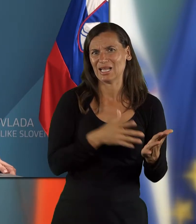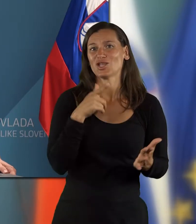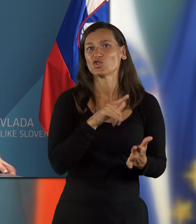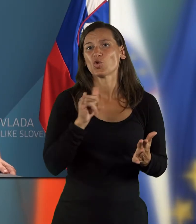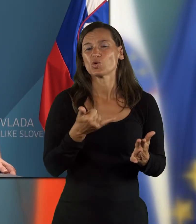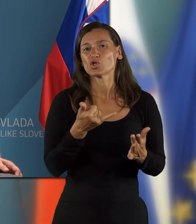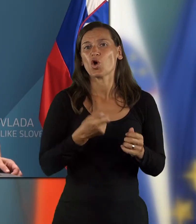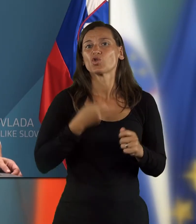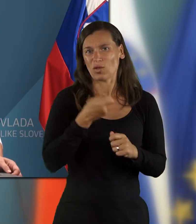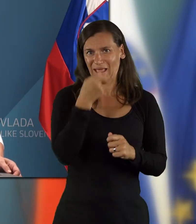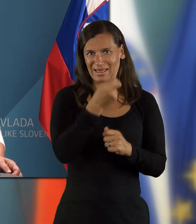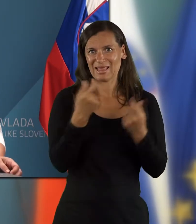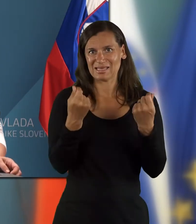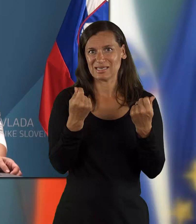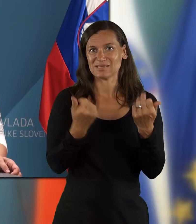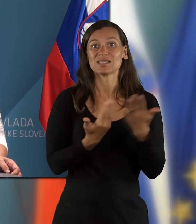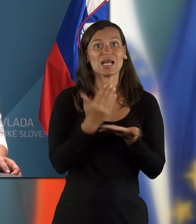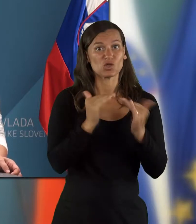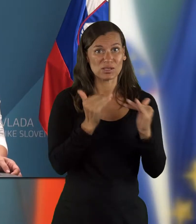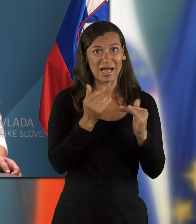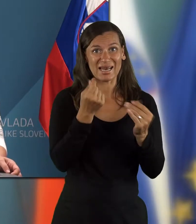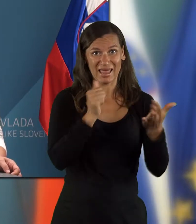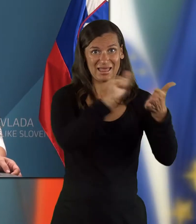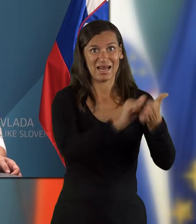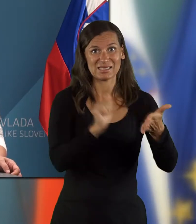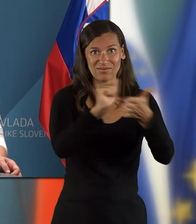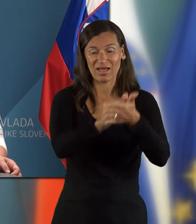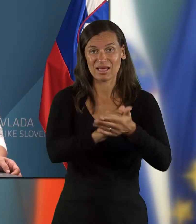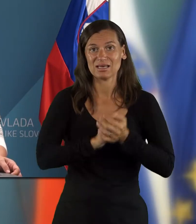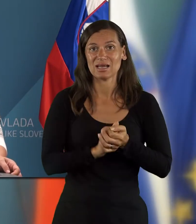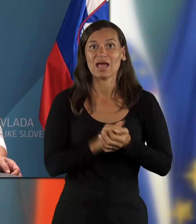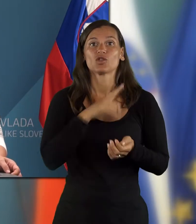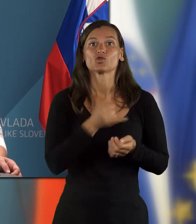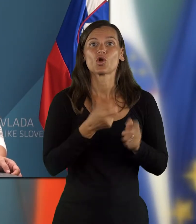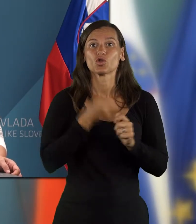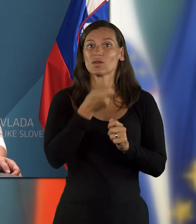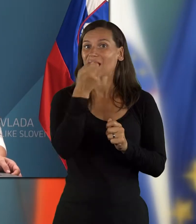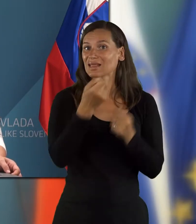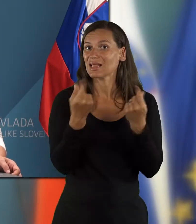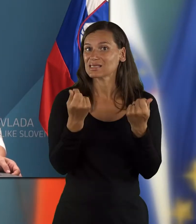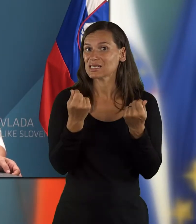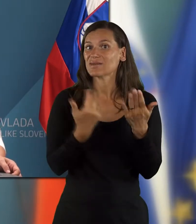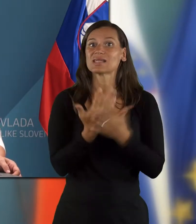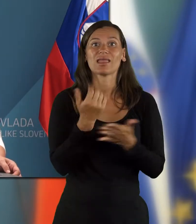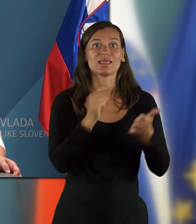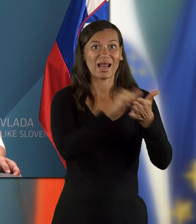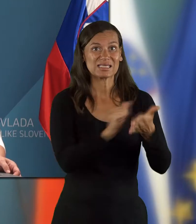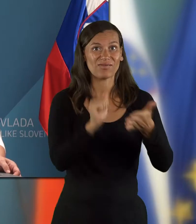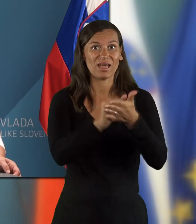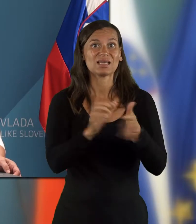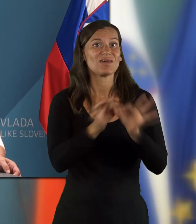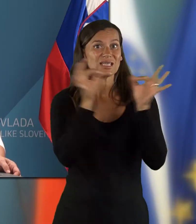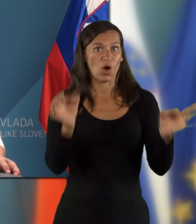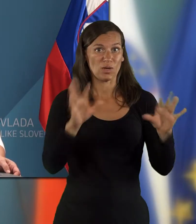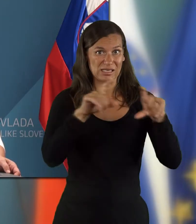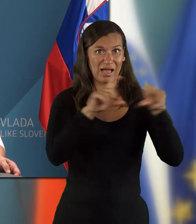za dodatna sredstva za socialne transfere, gre za dodatna sredstva za transfere v